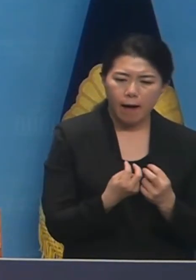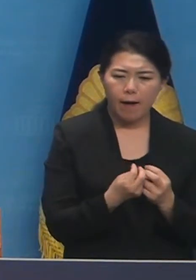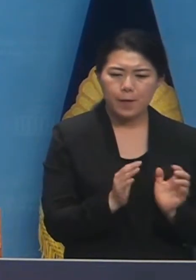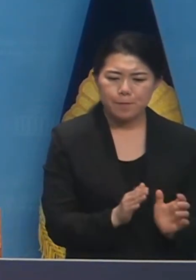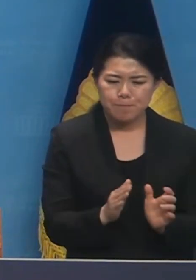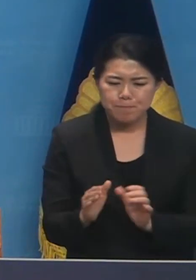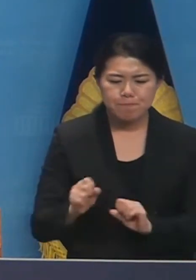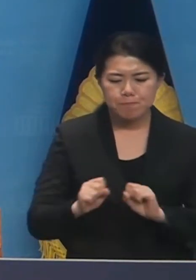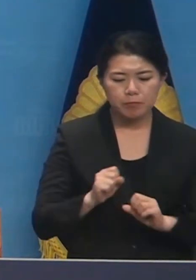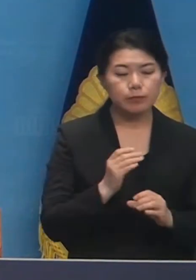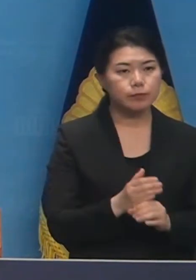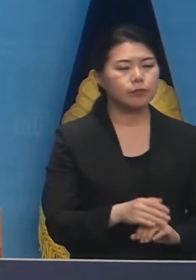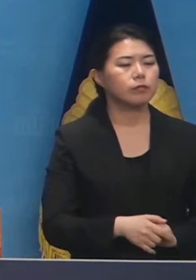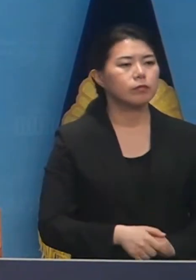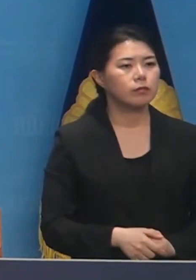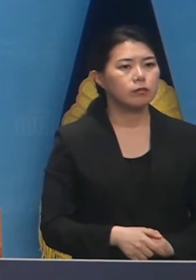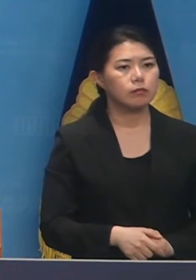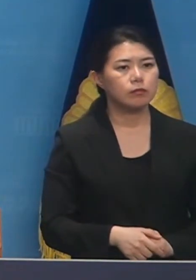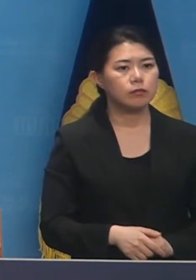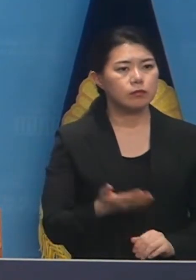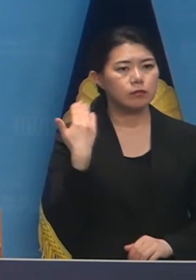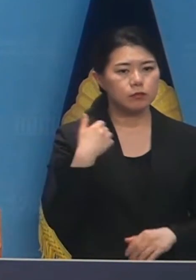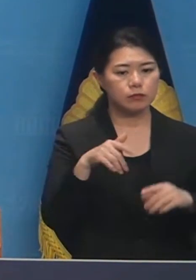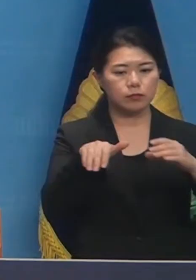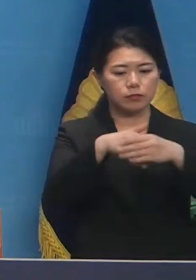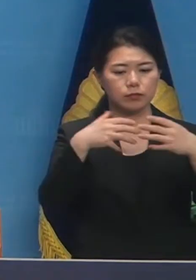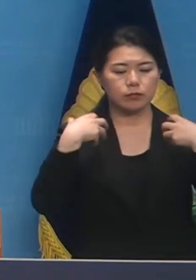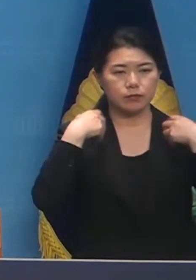만들어서 지금까지 활동해오고 있습니다. 지난 문재인